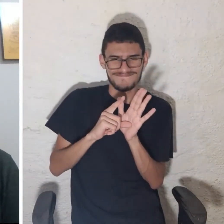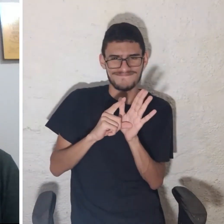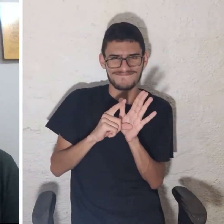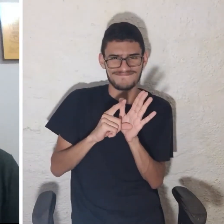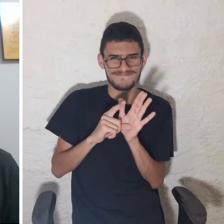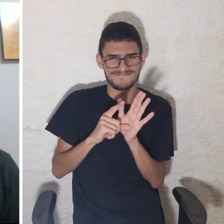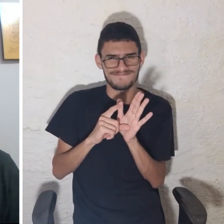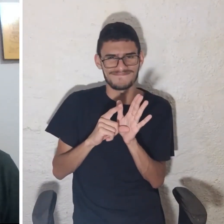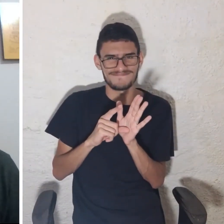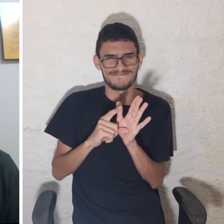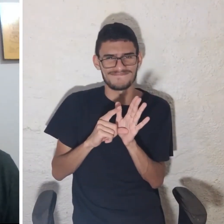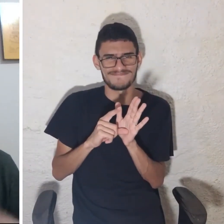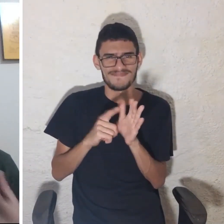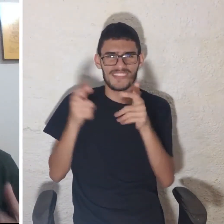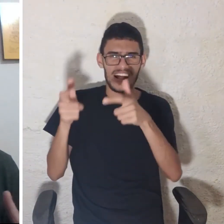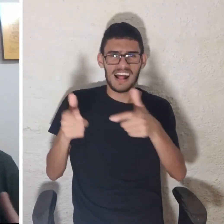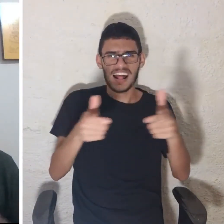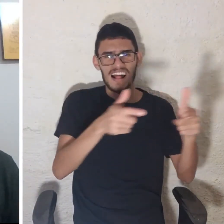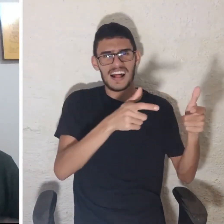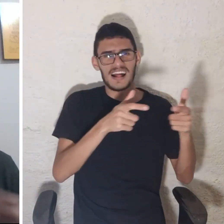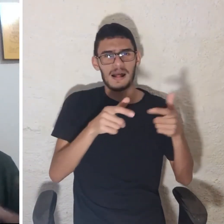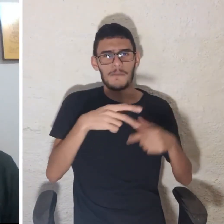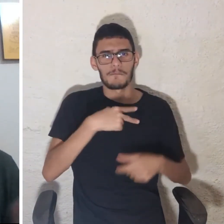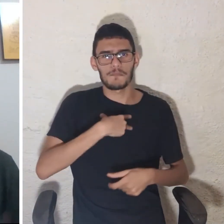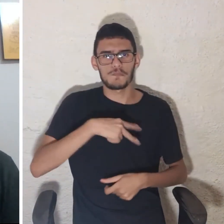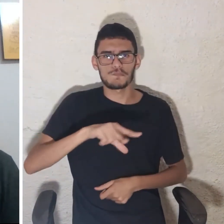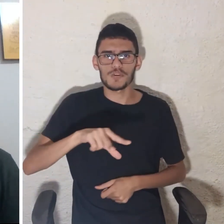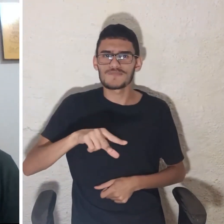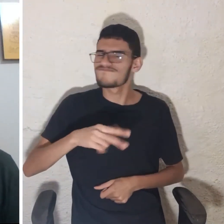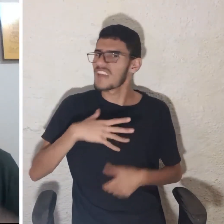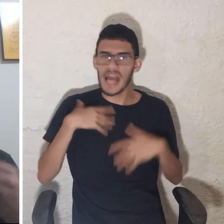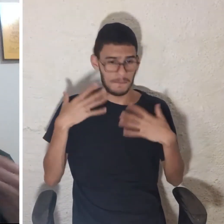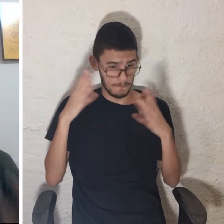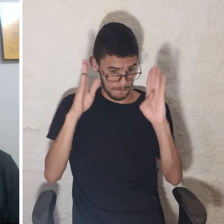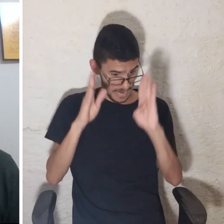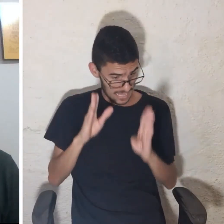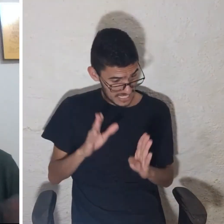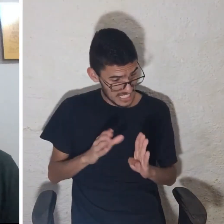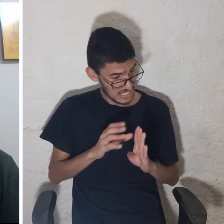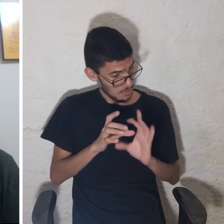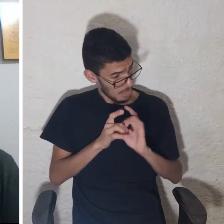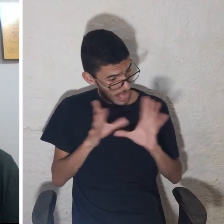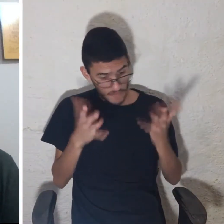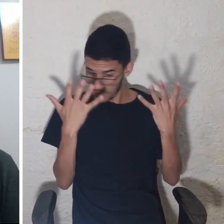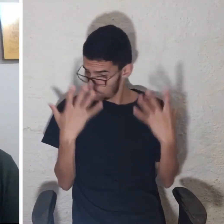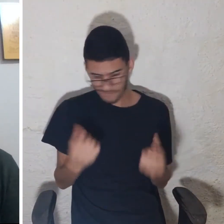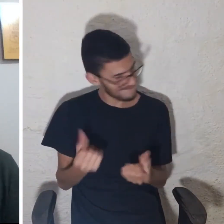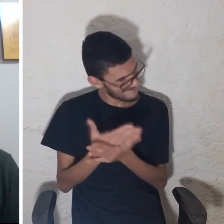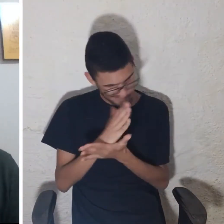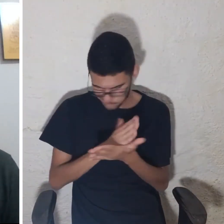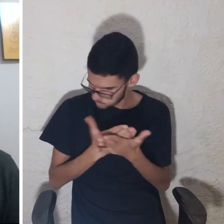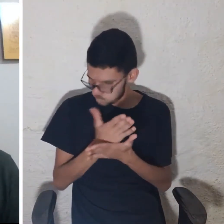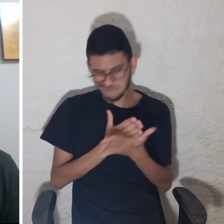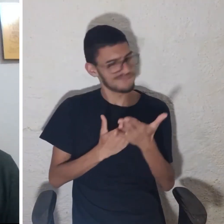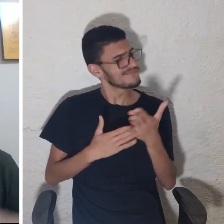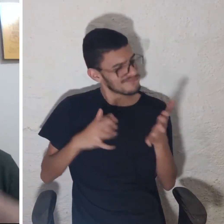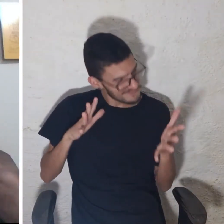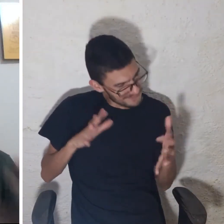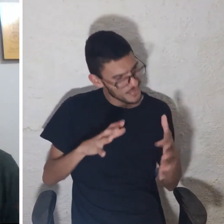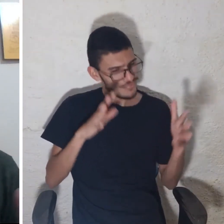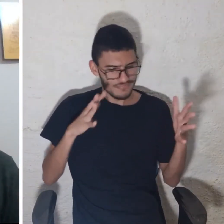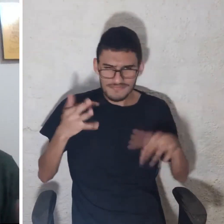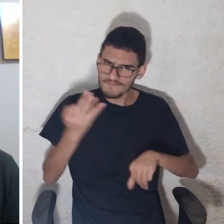Então, assim, em vários desses lugares, os portugueses não aceitaram a independência e tropas